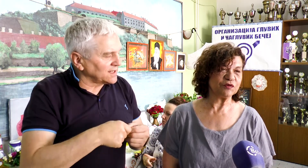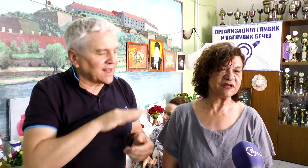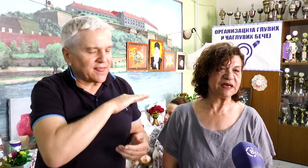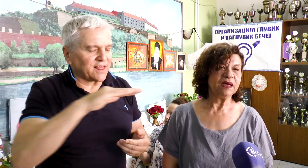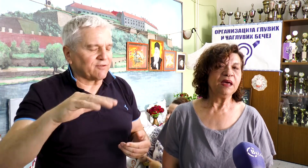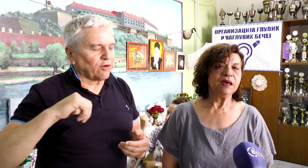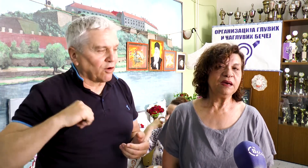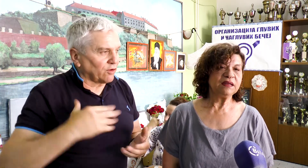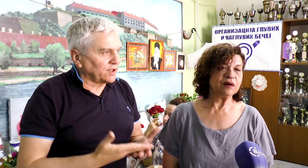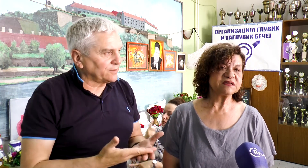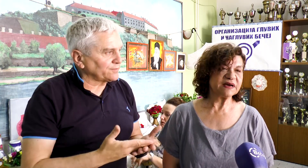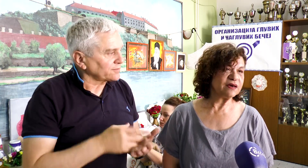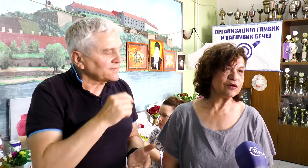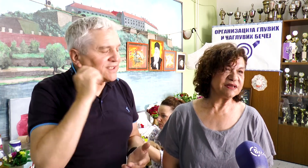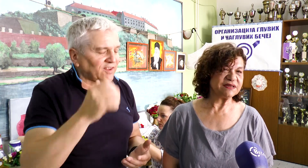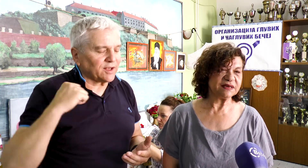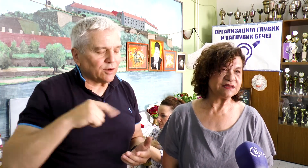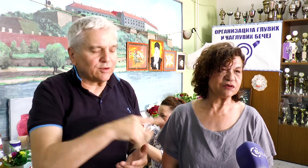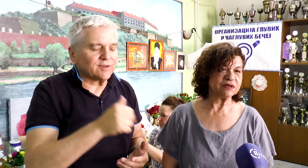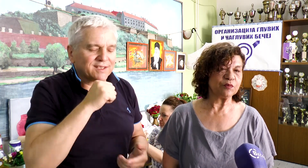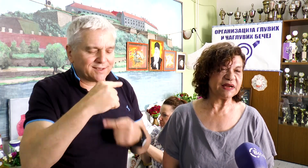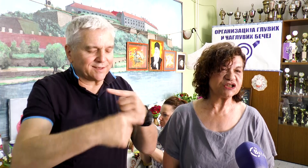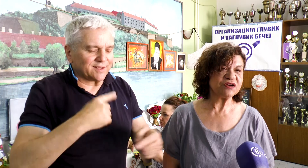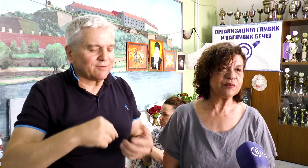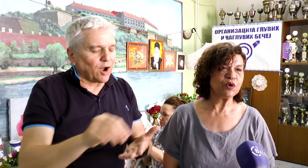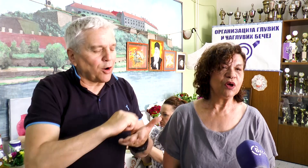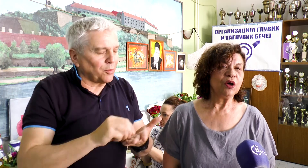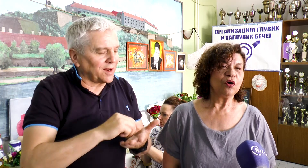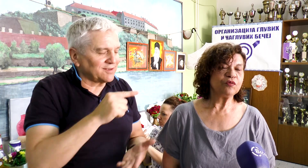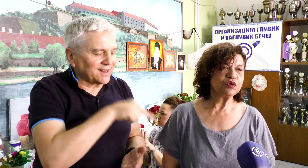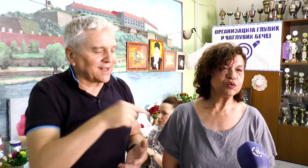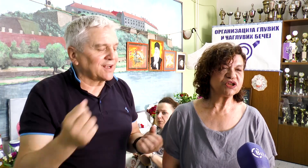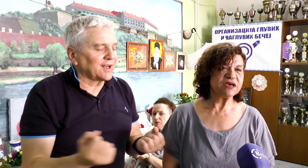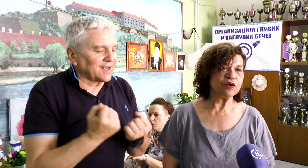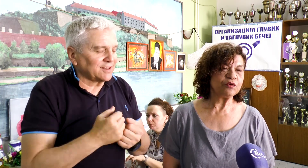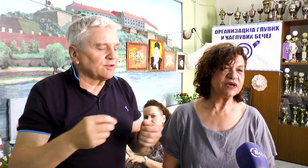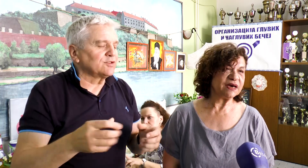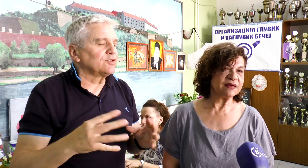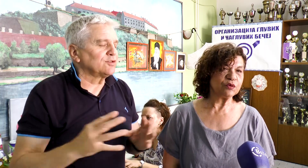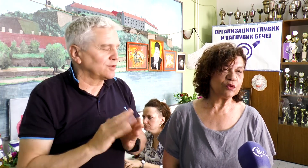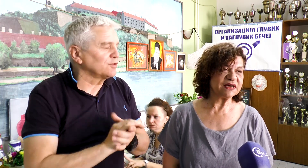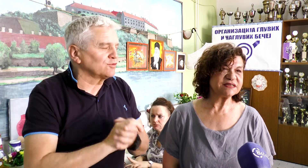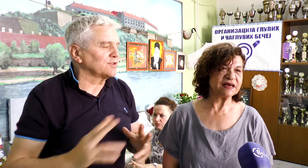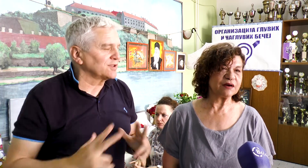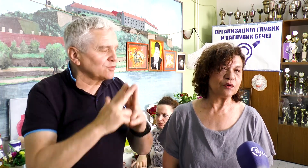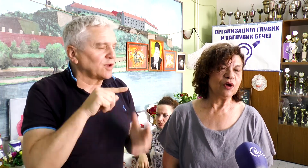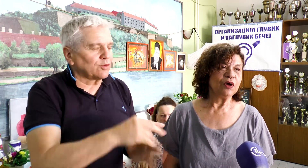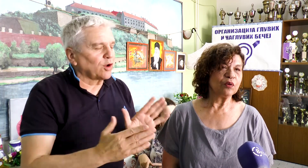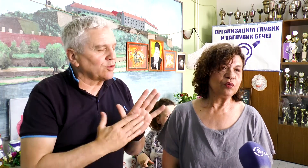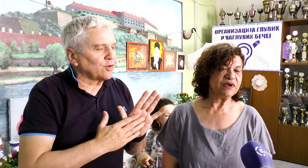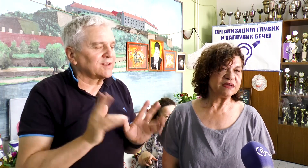nivou Vojvodine i da svake godine tradicionalno obeležavamo ovo druženje. Ovo je jedan dokaz